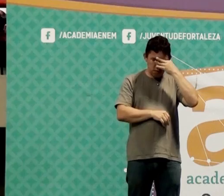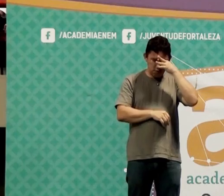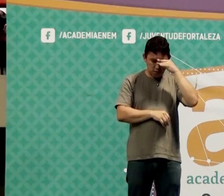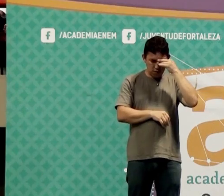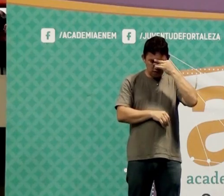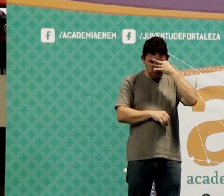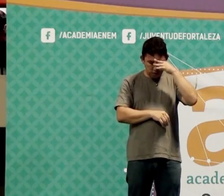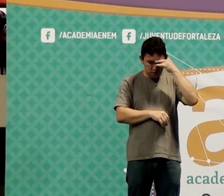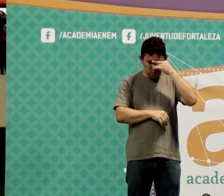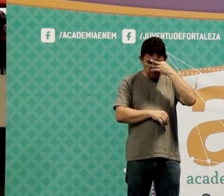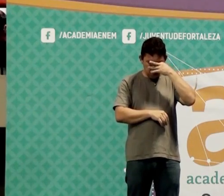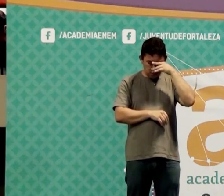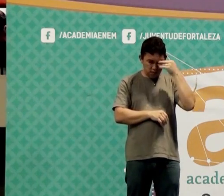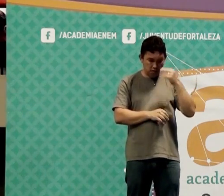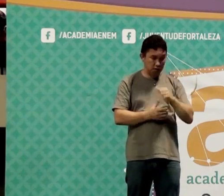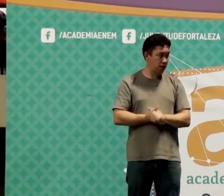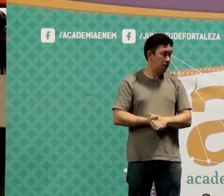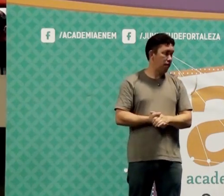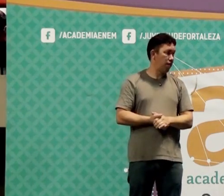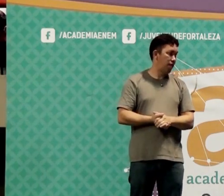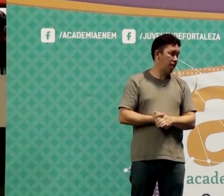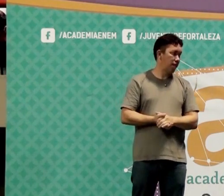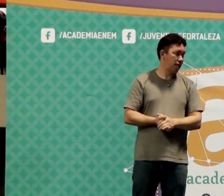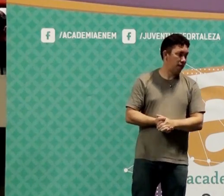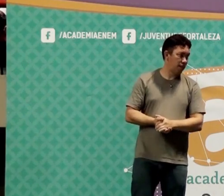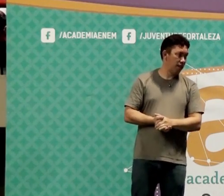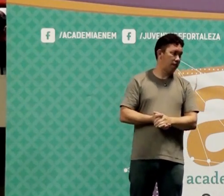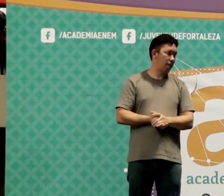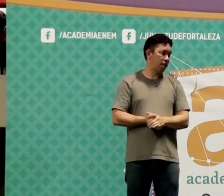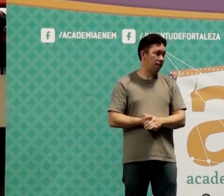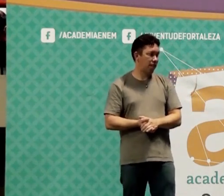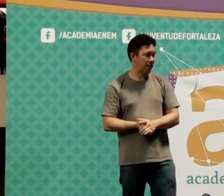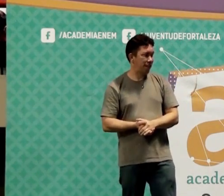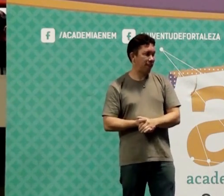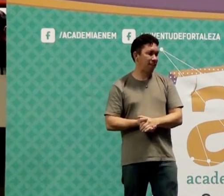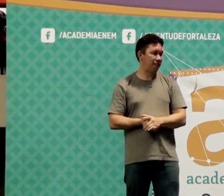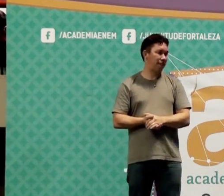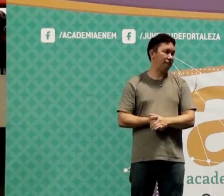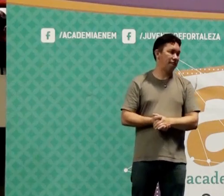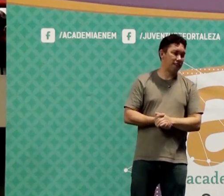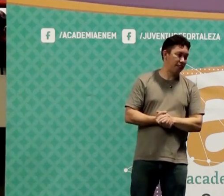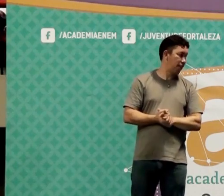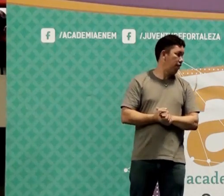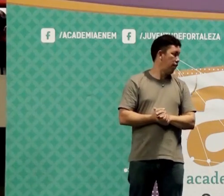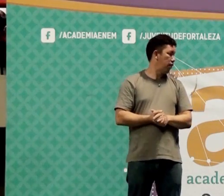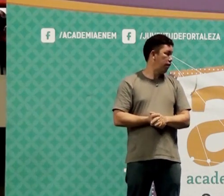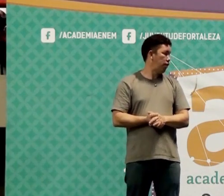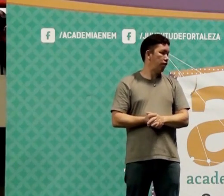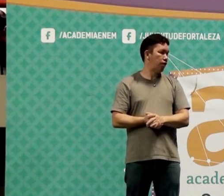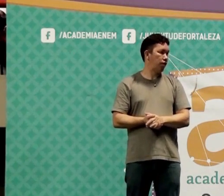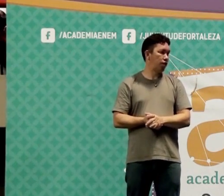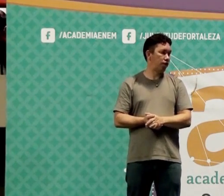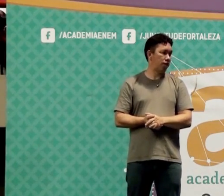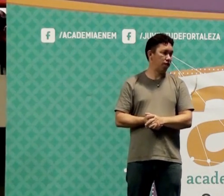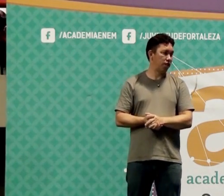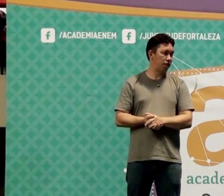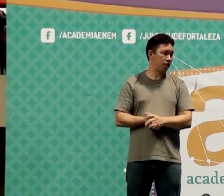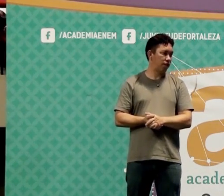Expandiu o mercado e a ascensão de um novo grupo social. Quem é o novo grupo social que surgiu? Como é o nome da